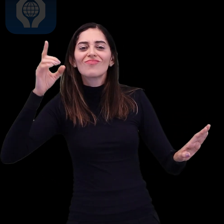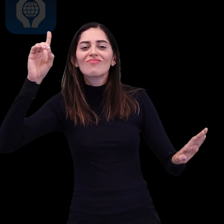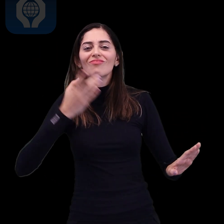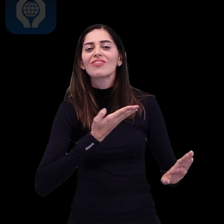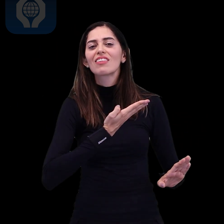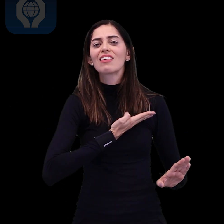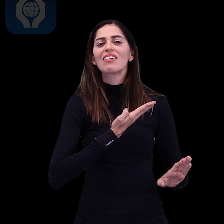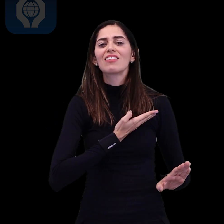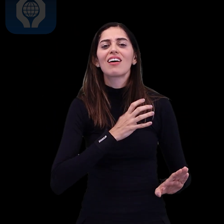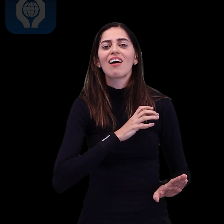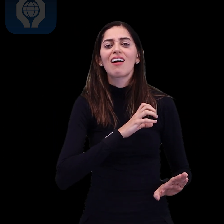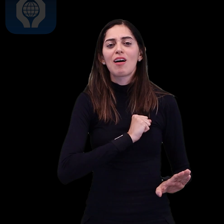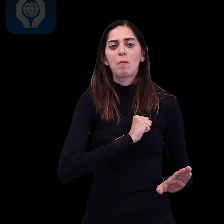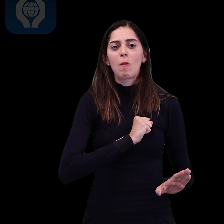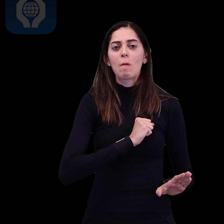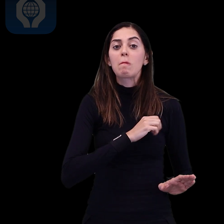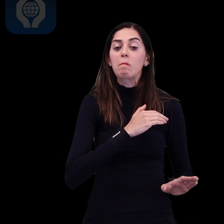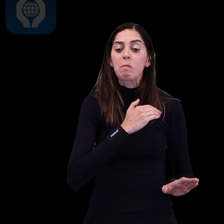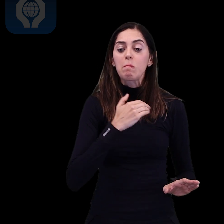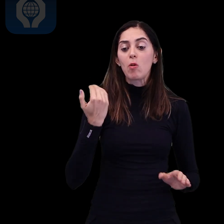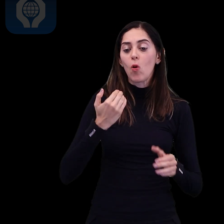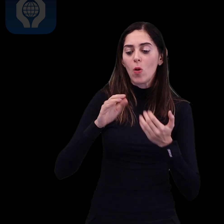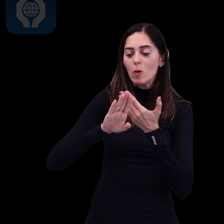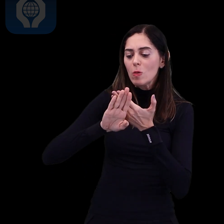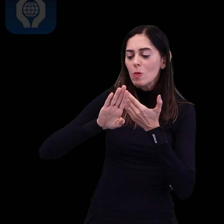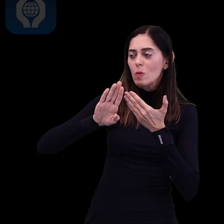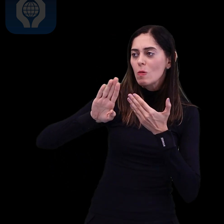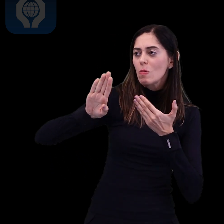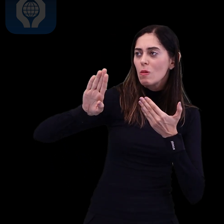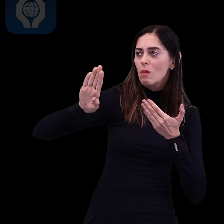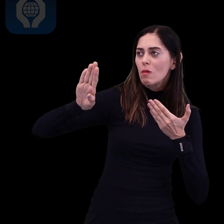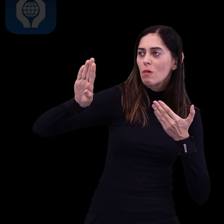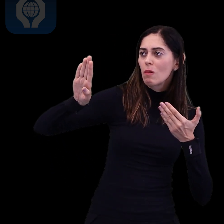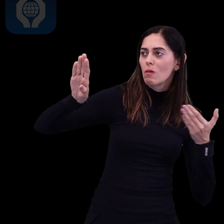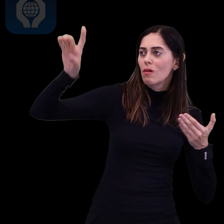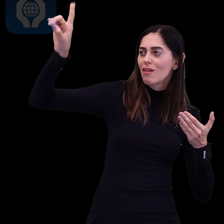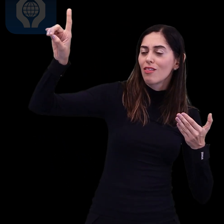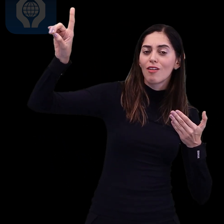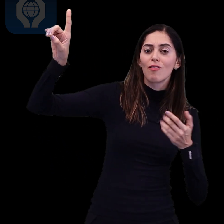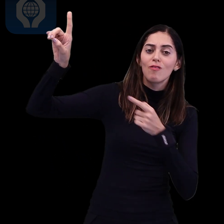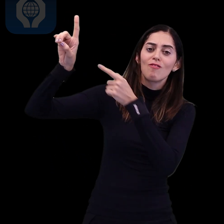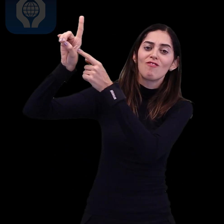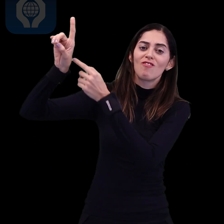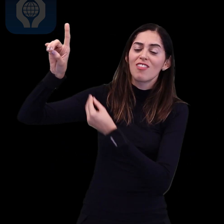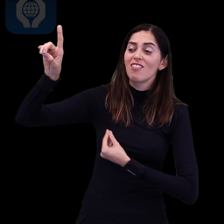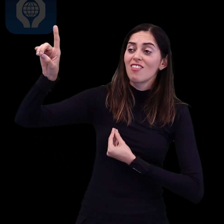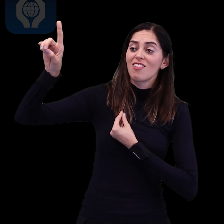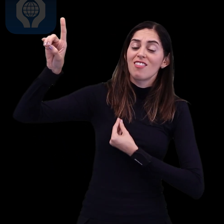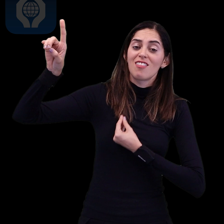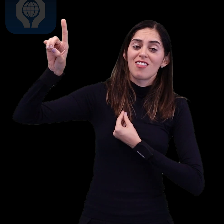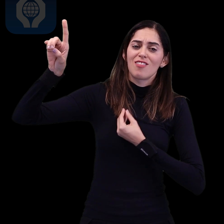da amizade de Deus, morreria, seria separado de Deus, a fonte da vida e de tudo que é